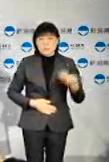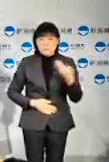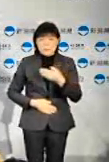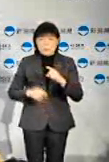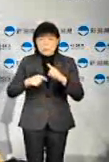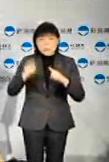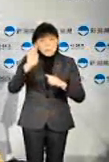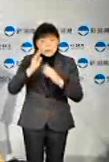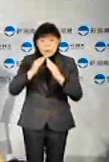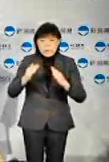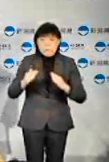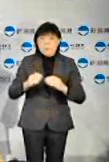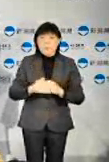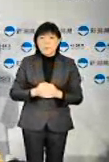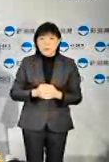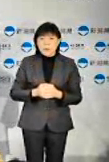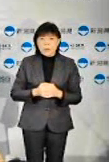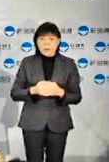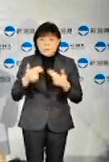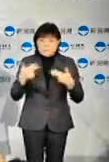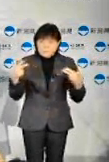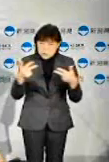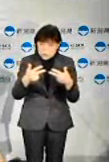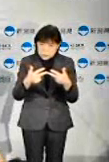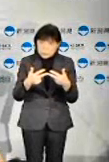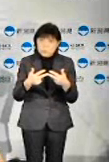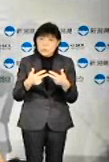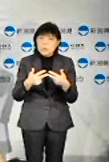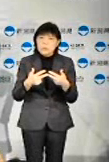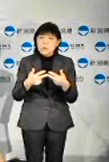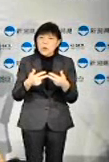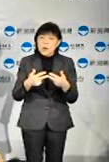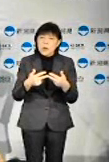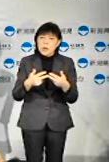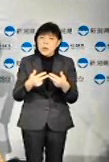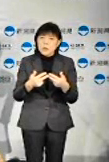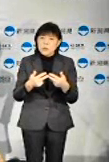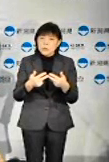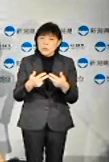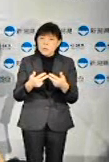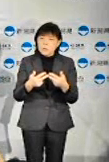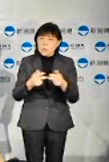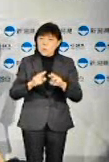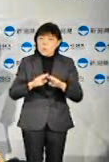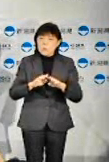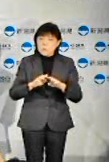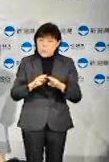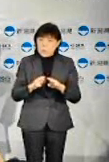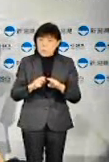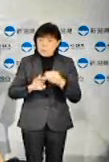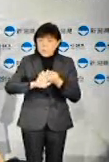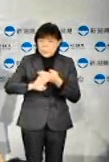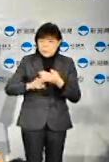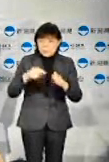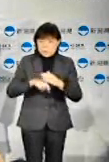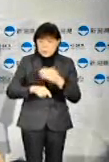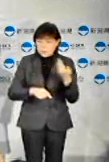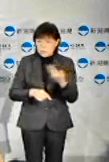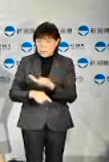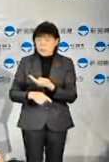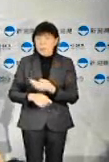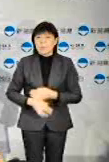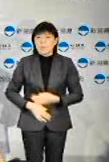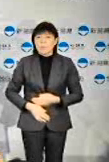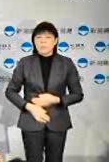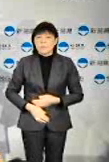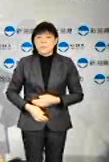会っていうのはあの従来あのシンポジウムとかと並列されるような形で別居されていましたけど、ええ、公聴会も開くということでよろしいんでしょうか。 いや、ですから例示だと